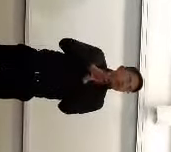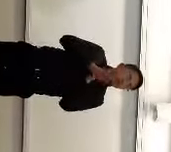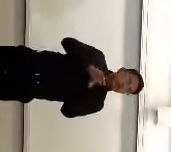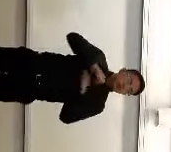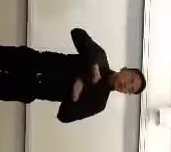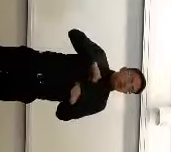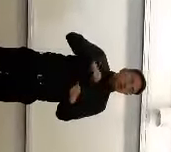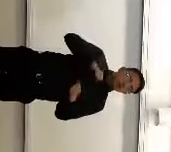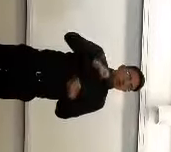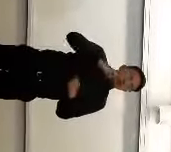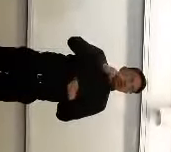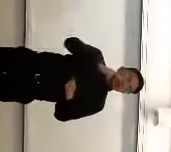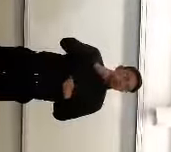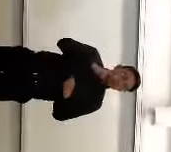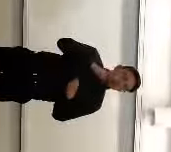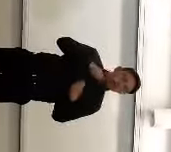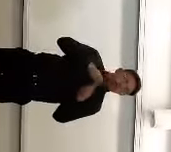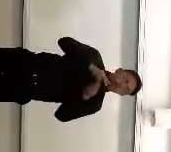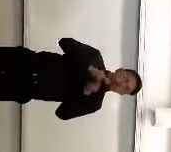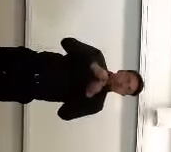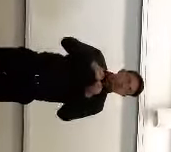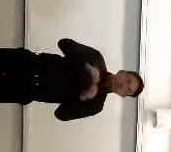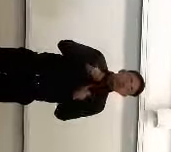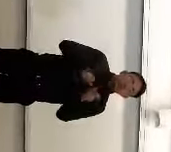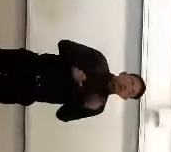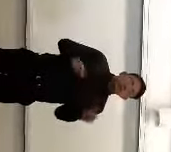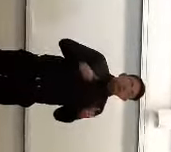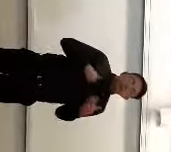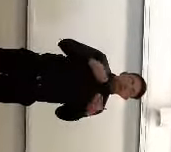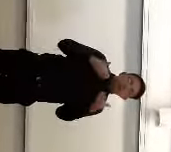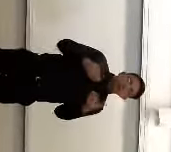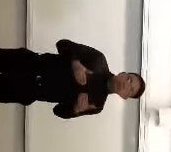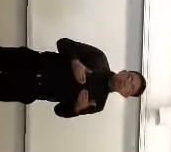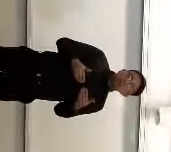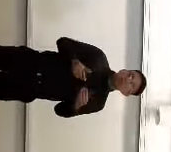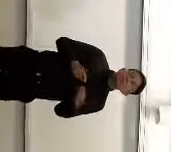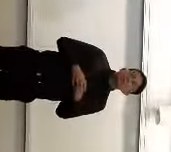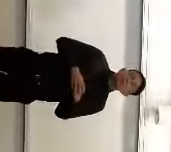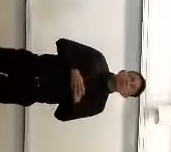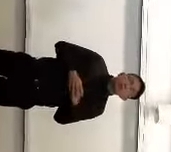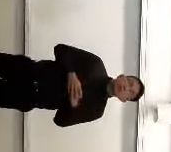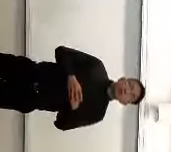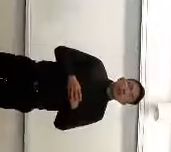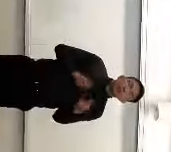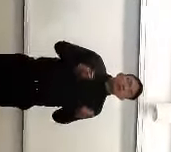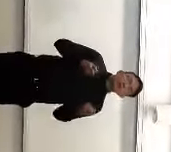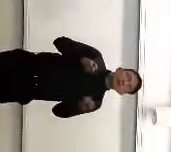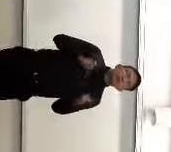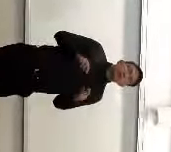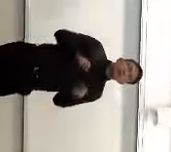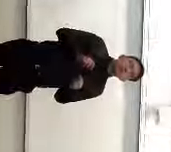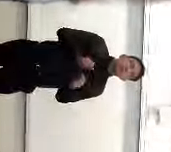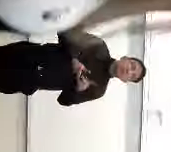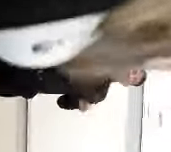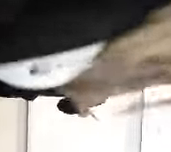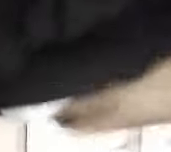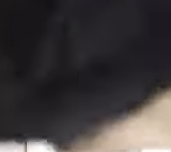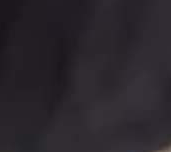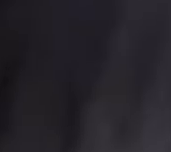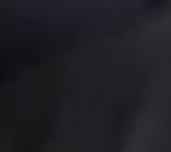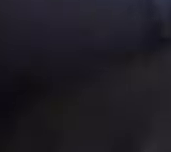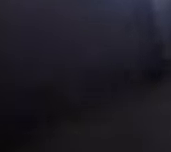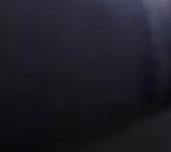y reproductivos a las personas con discapacidad, y en la cual se vinculará también en esa formulación de ese reglamento